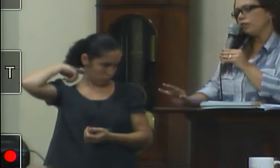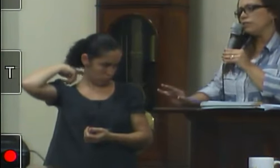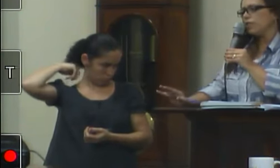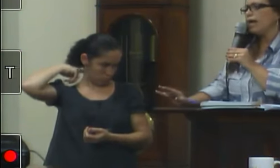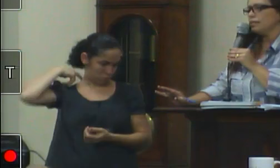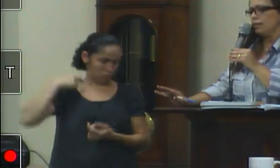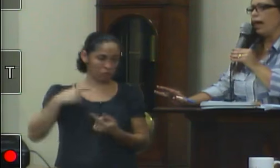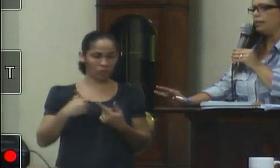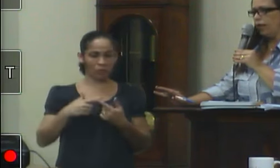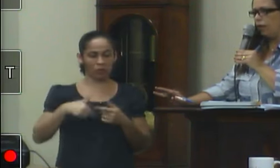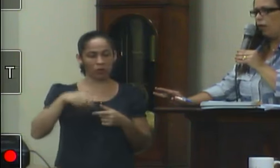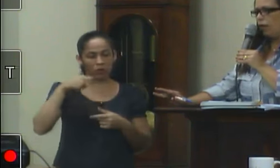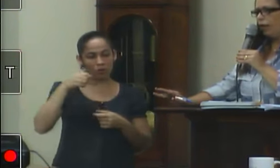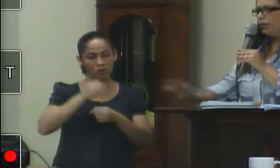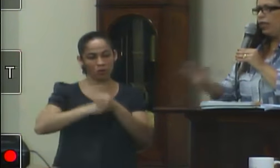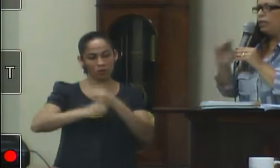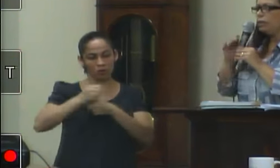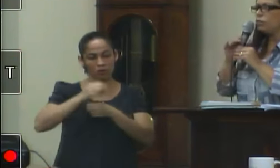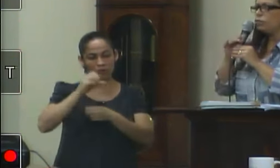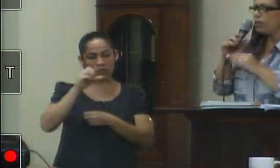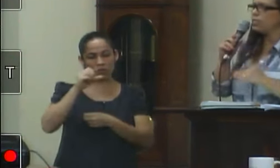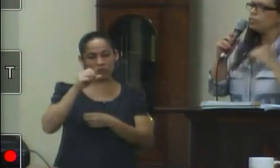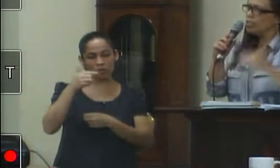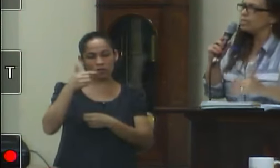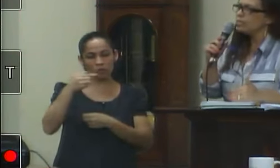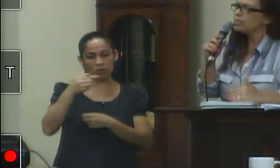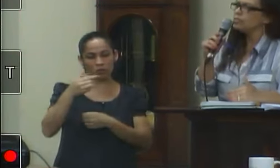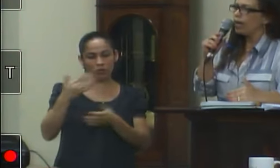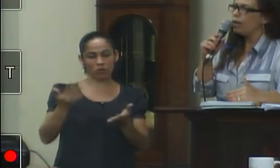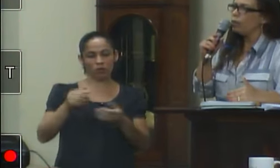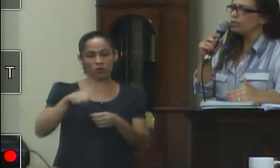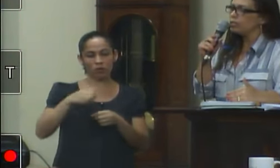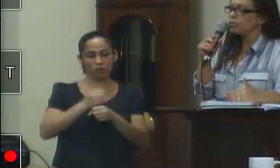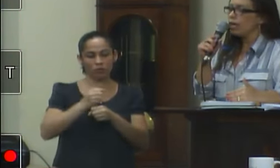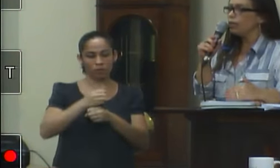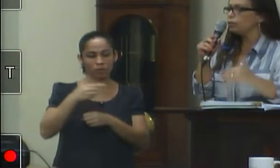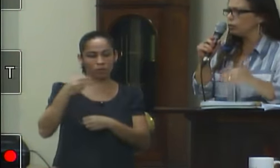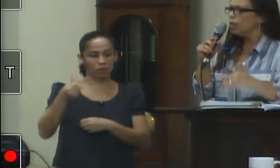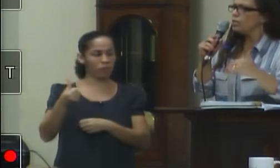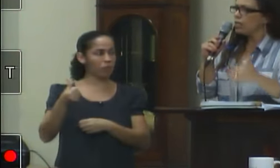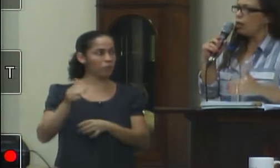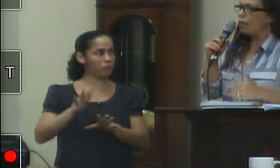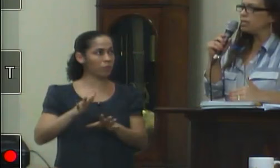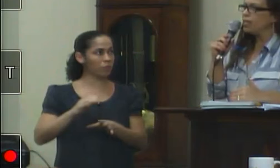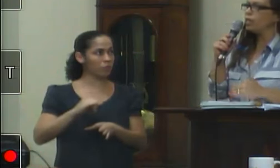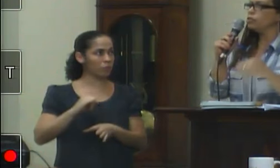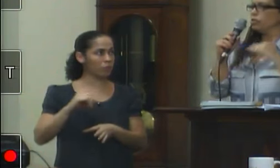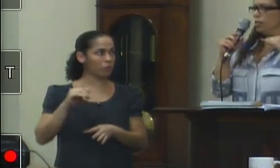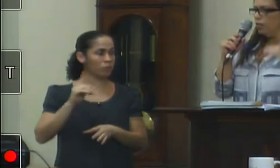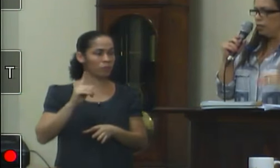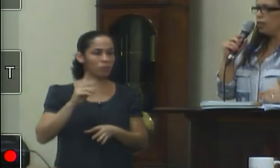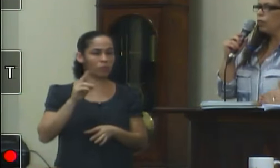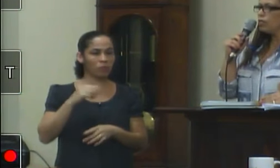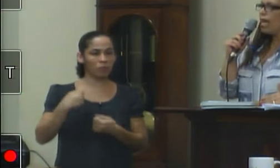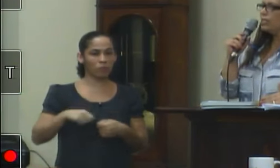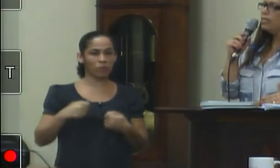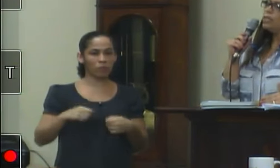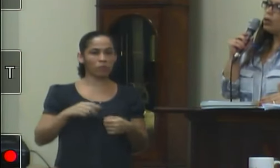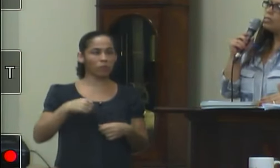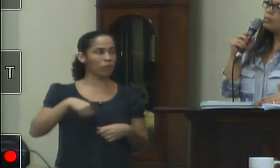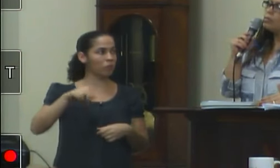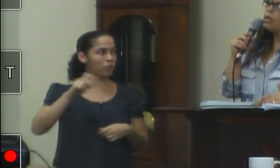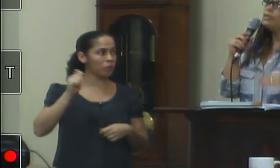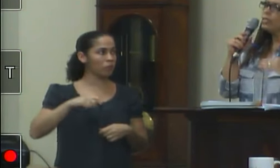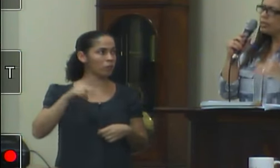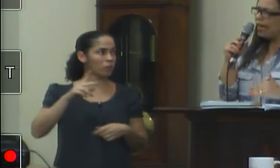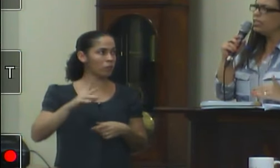nós tivemos 6 até agora. Então, se o paciente necessita realmente, ele está indo. Se é um paciente que consegue ir na